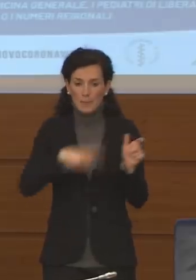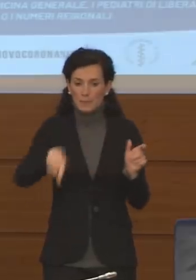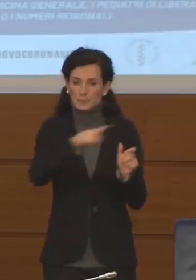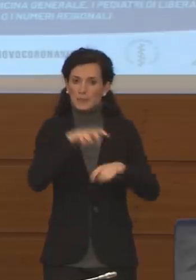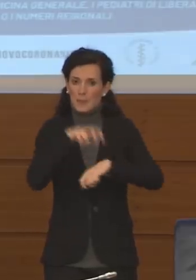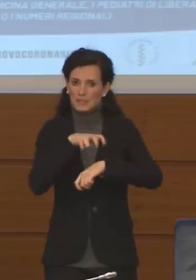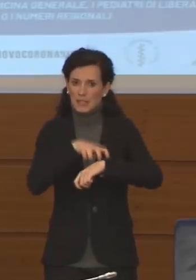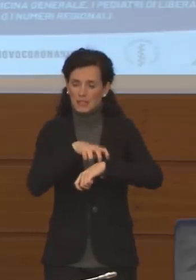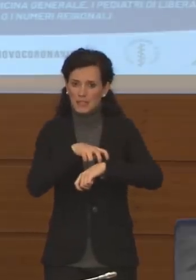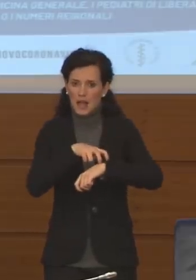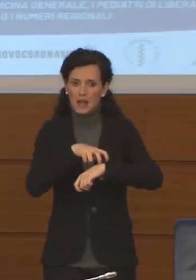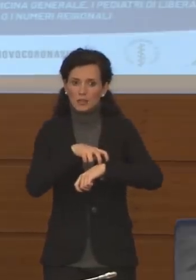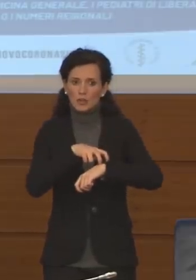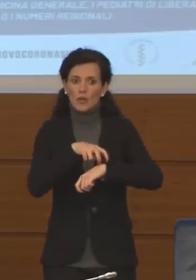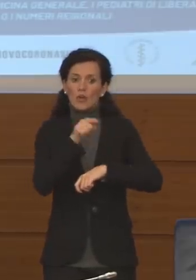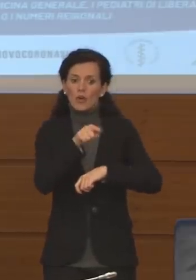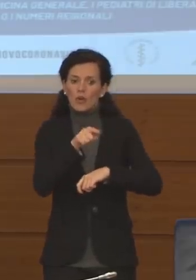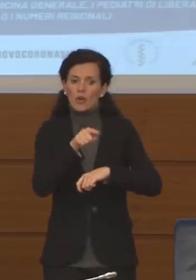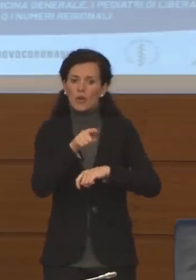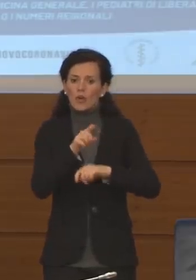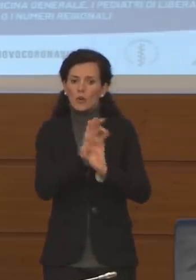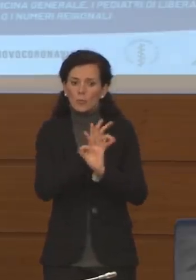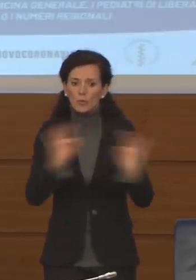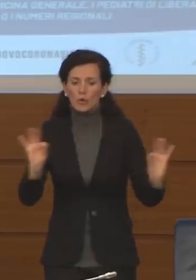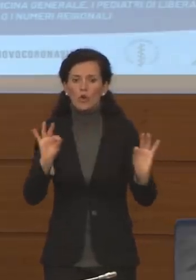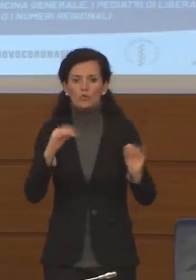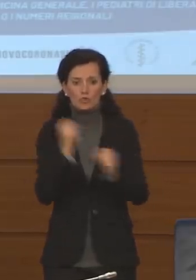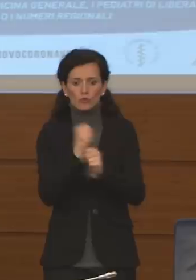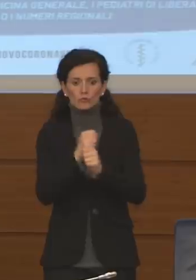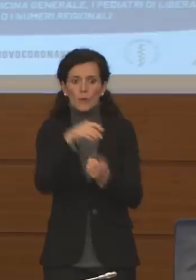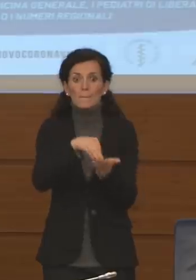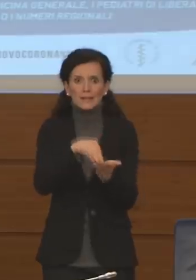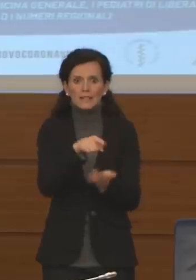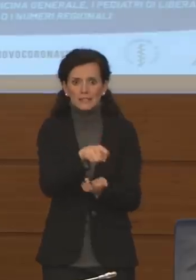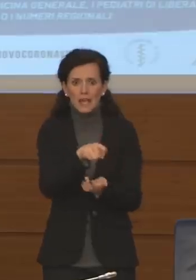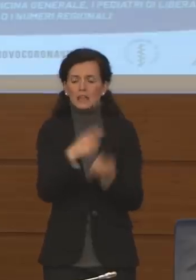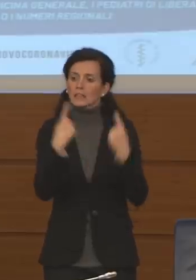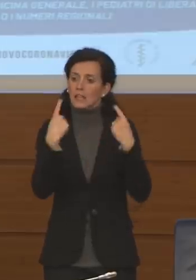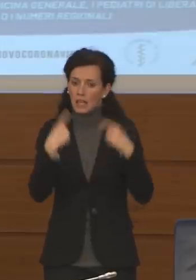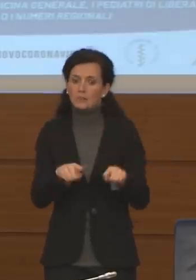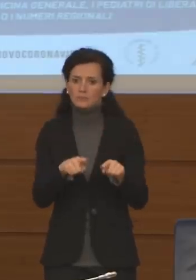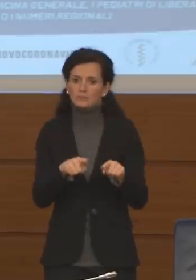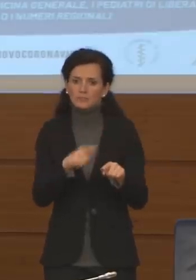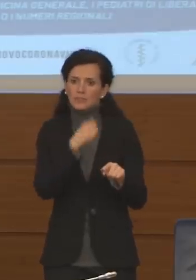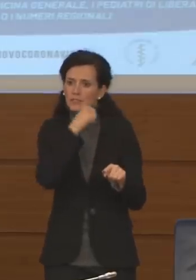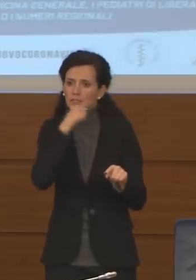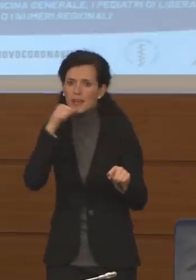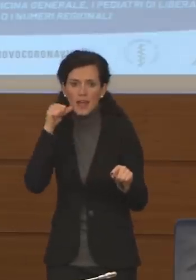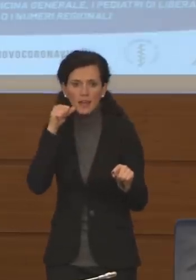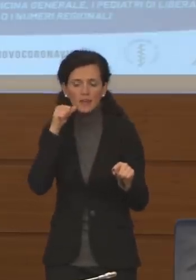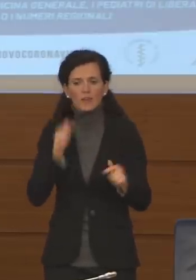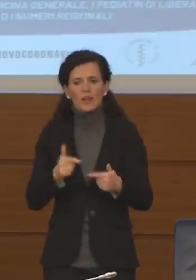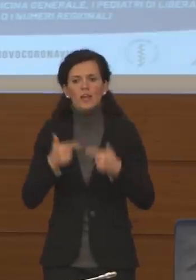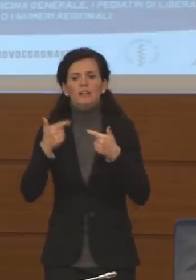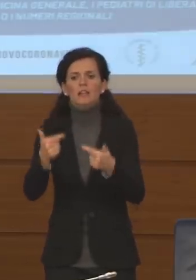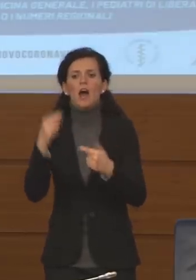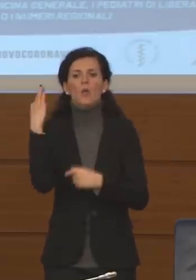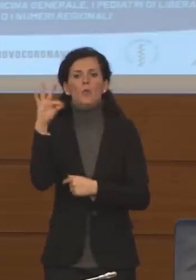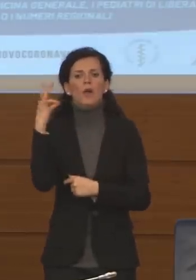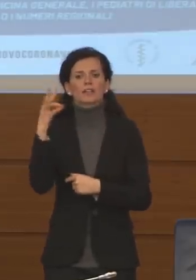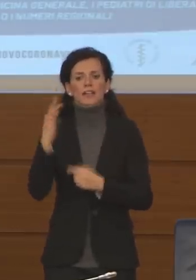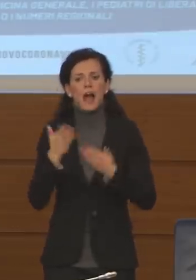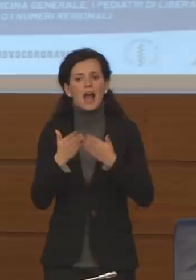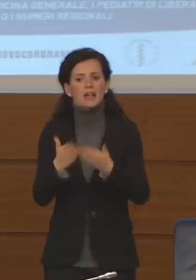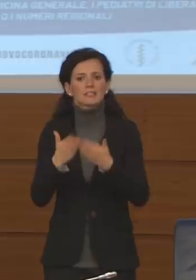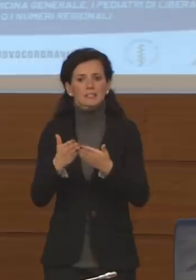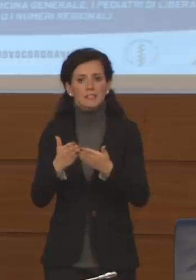avere un personale sanitario in linea perché questo è un elemento decisivo per garantire la qualità dell'assistenza e